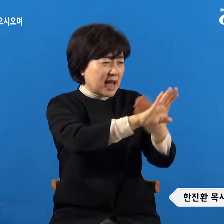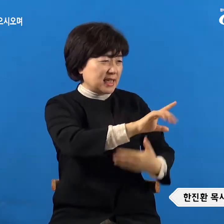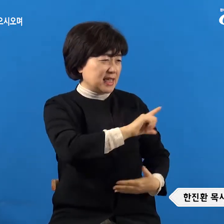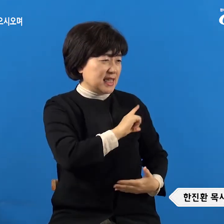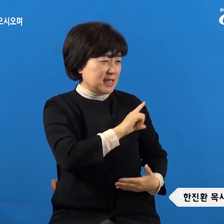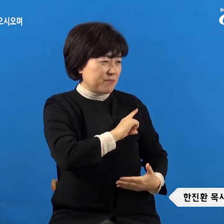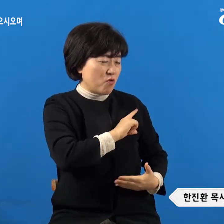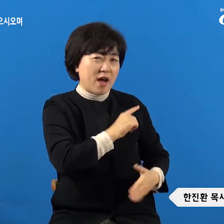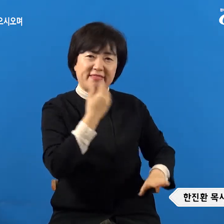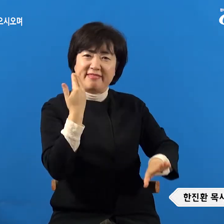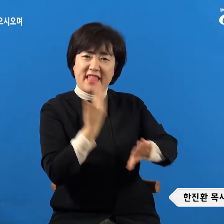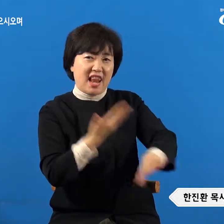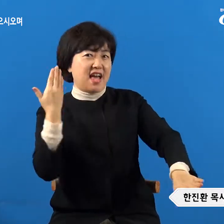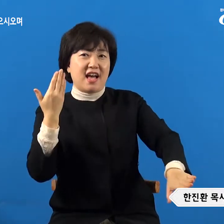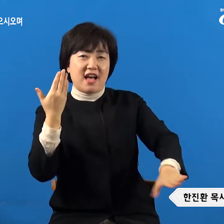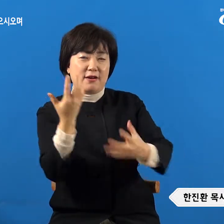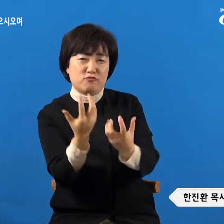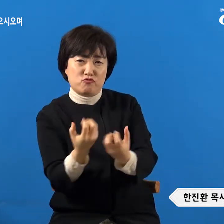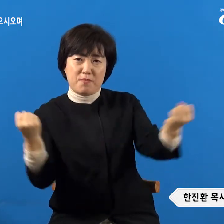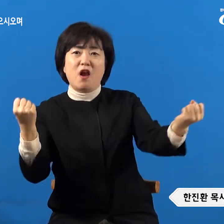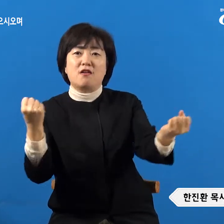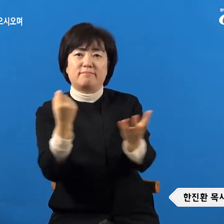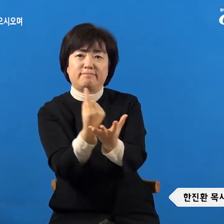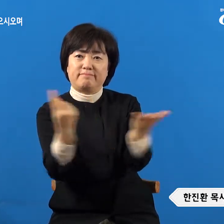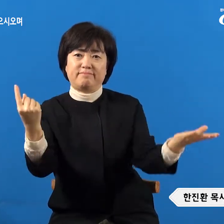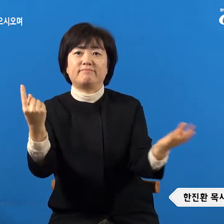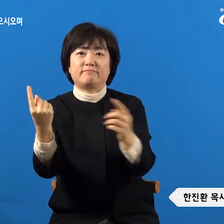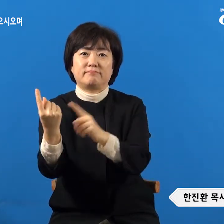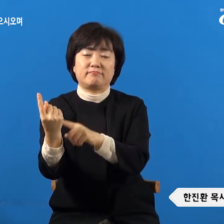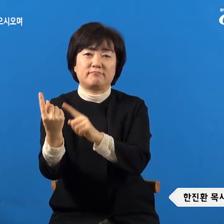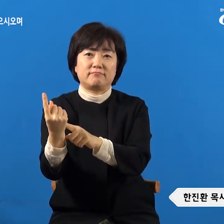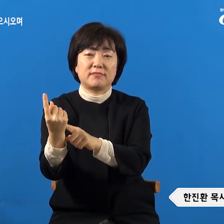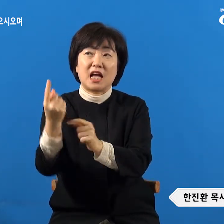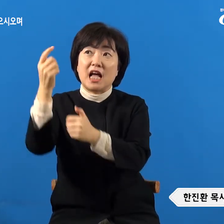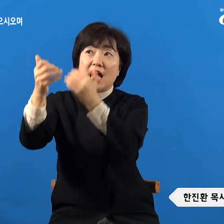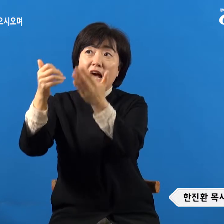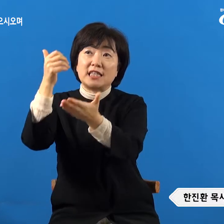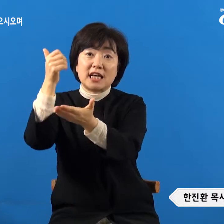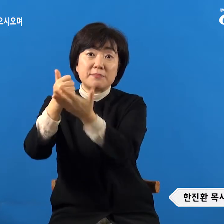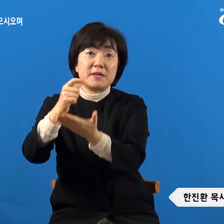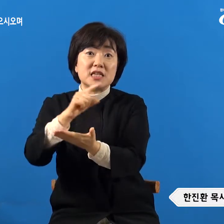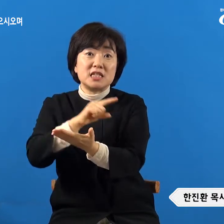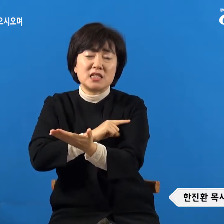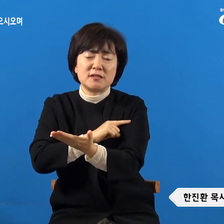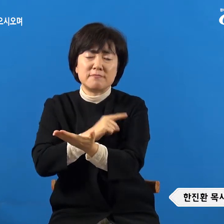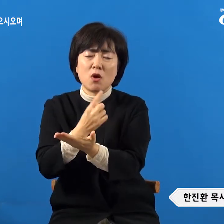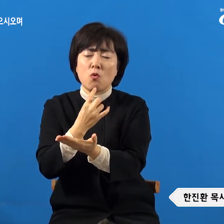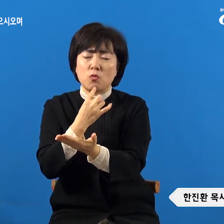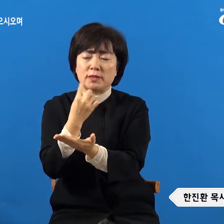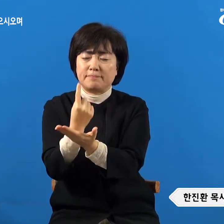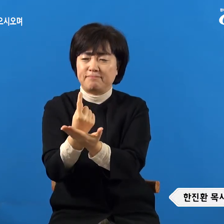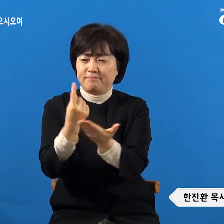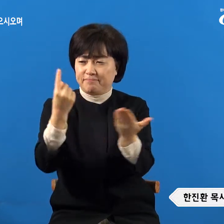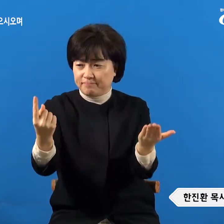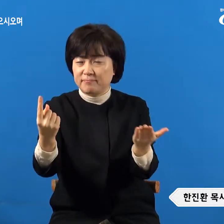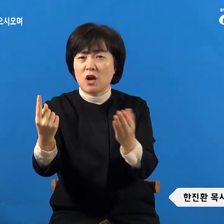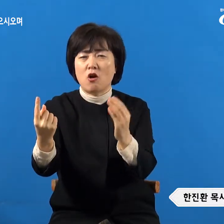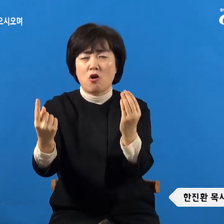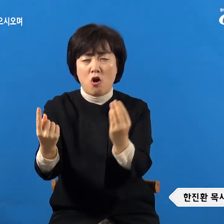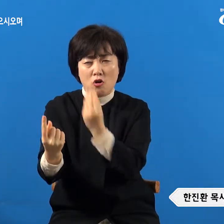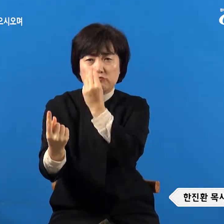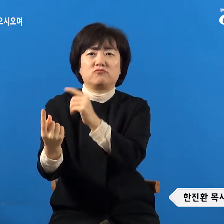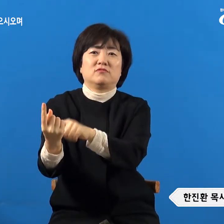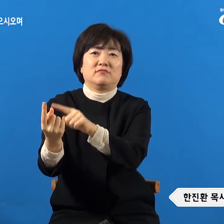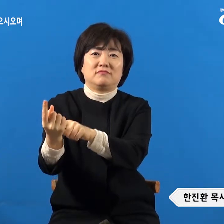뜻입니다. 그 말은 하나님의 이름을 유일무이한 것으로 여기고 존중한다는